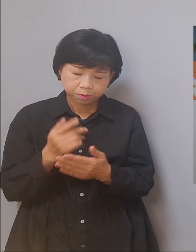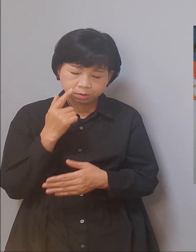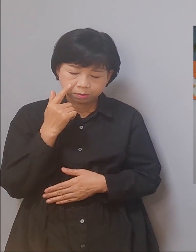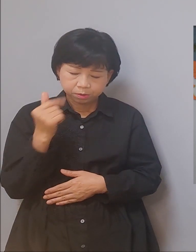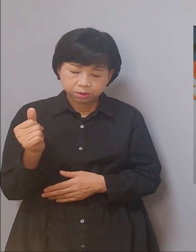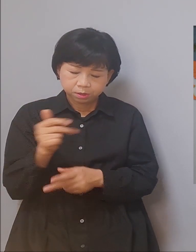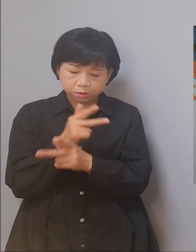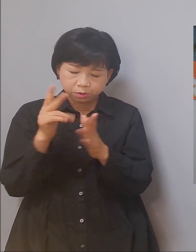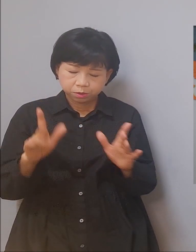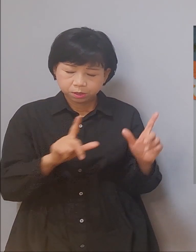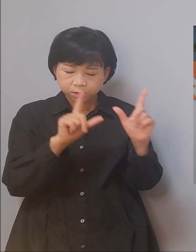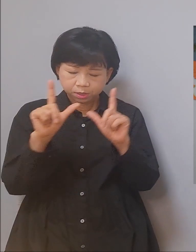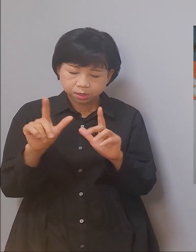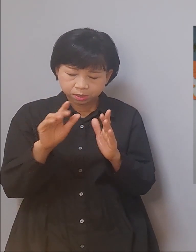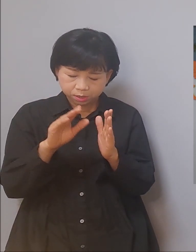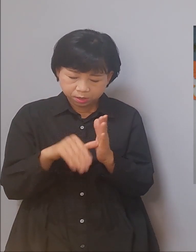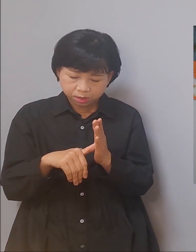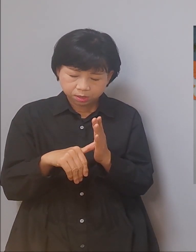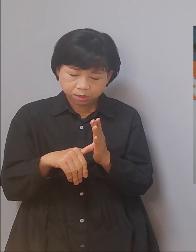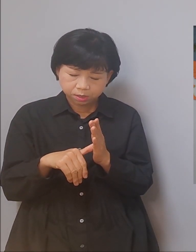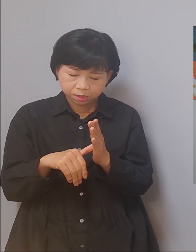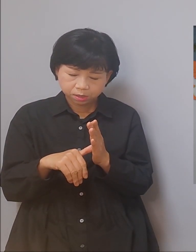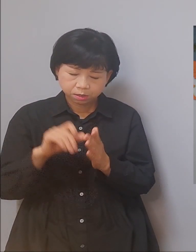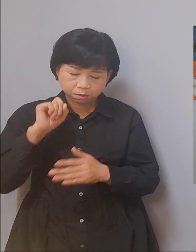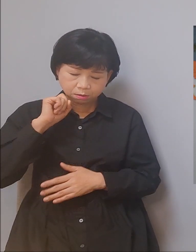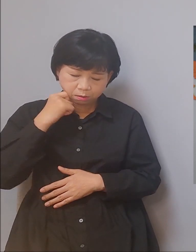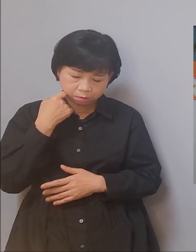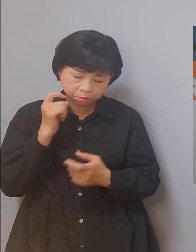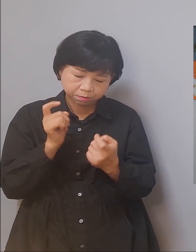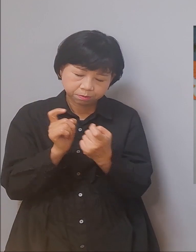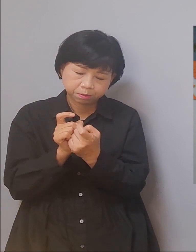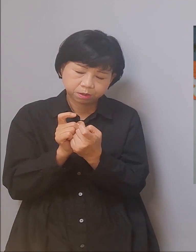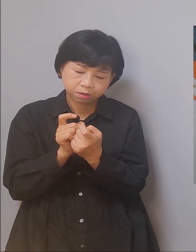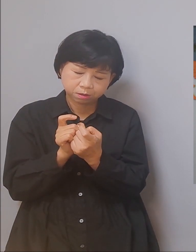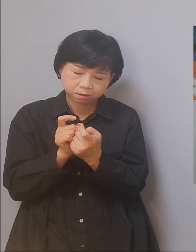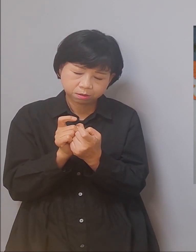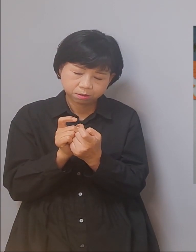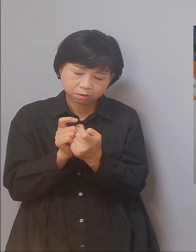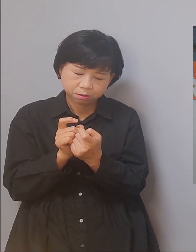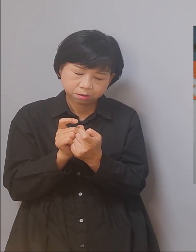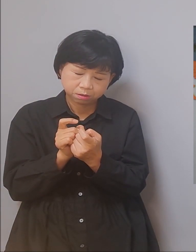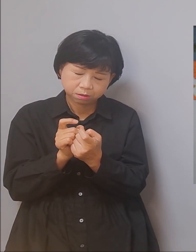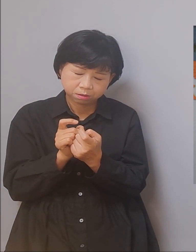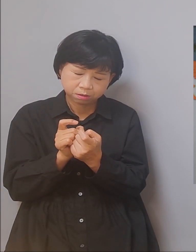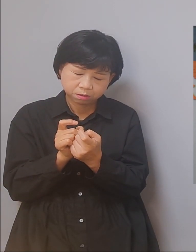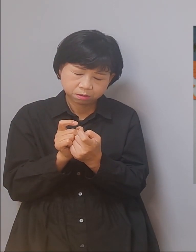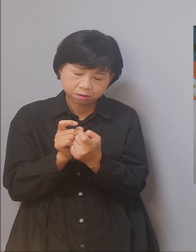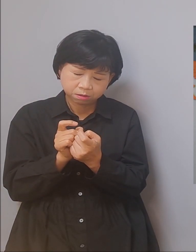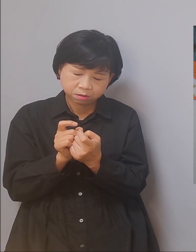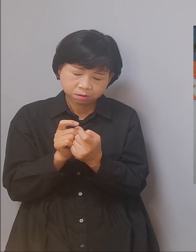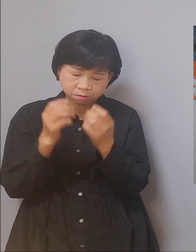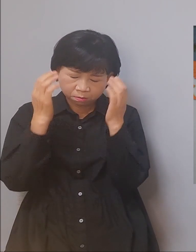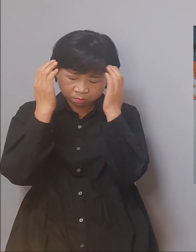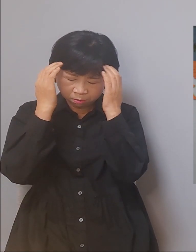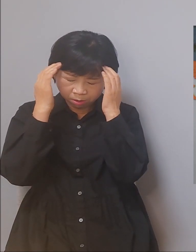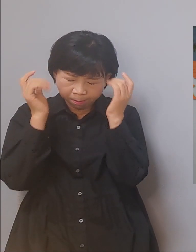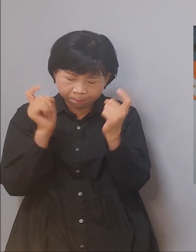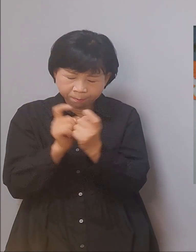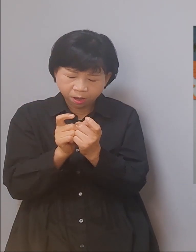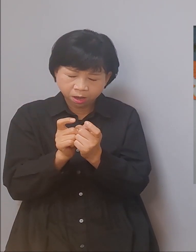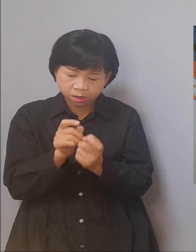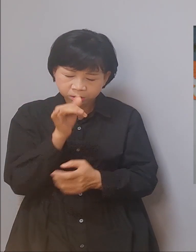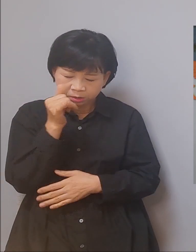아버지, 한 주간을 살아감에 있어서도 또 어떤 어려움이 찾아오고 한 주간을 살아가면서도 또 역경이 나에게